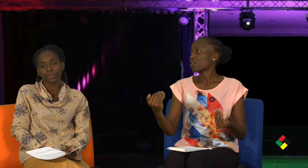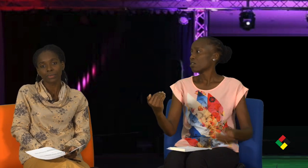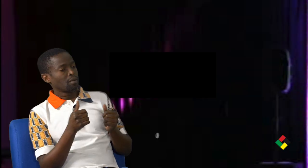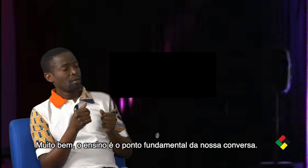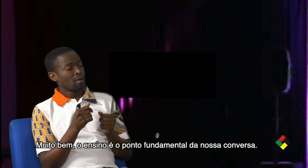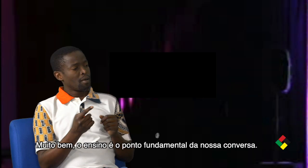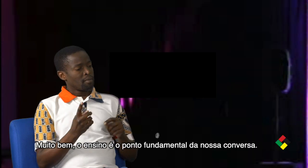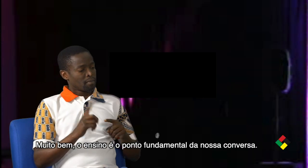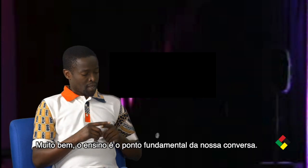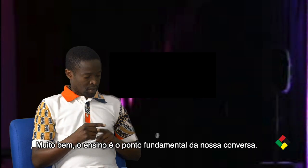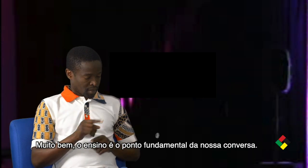Muito bem,